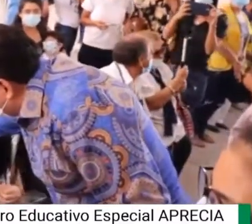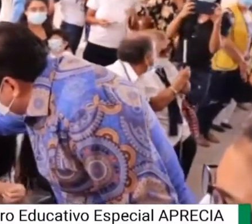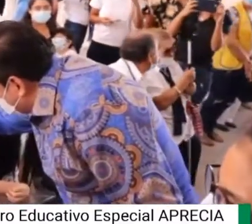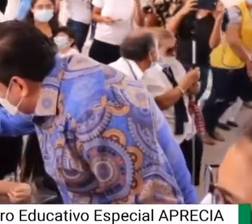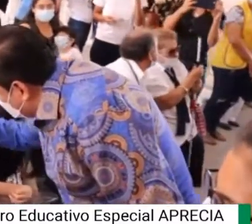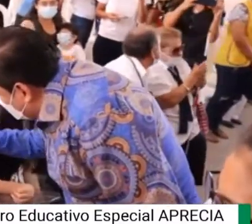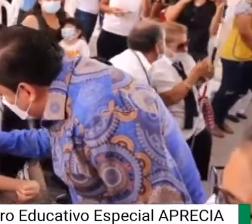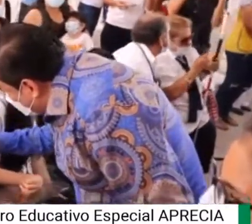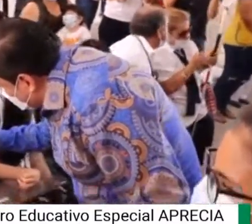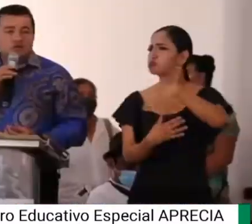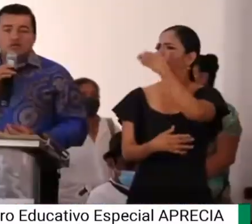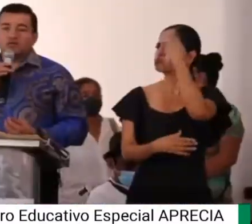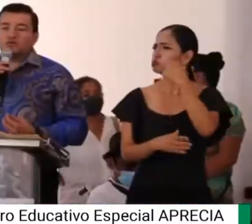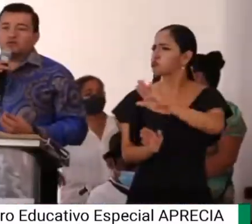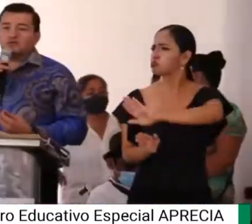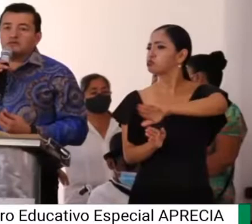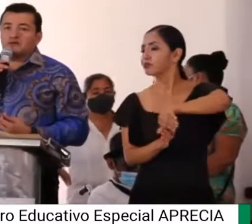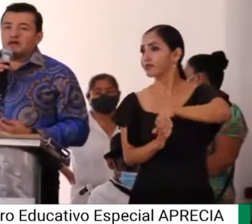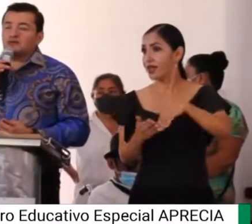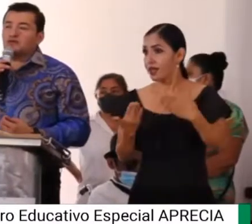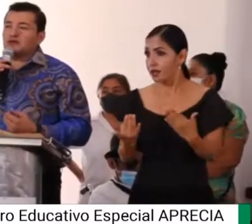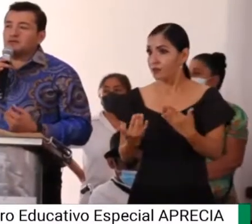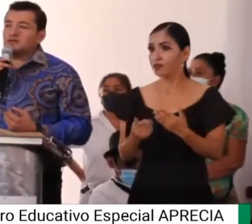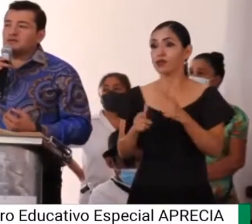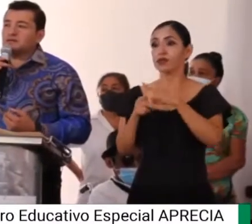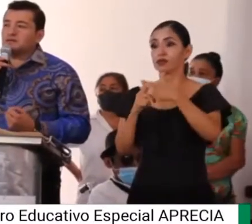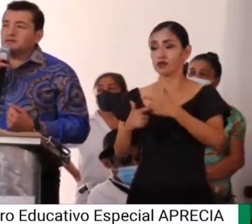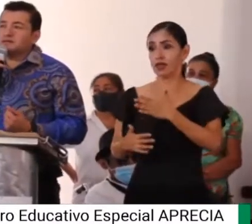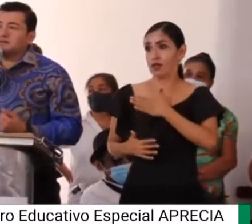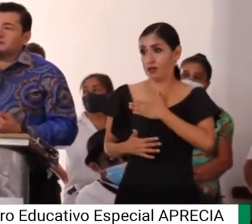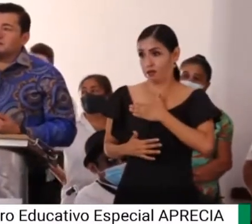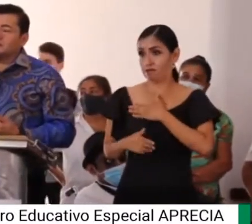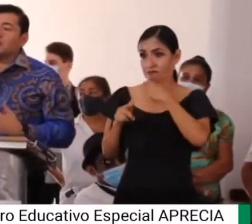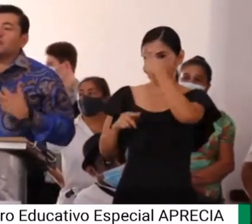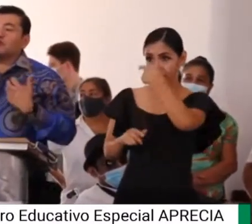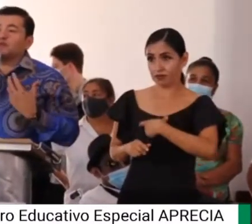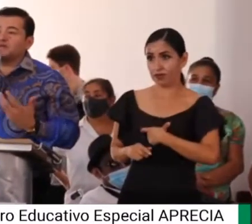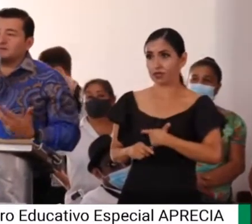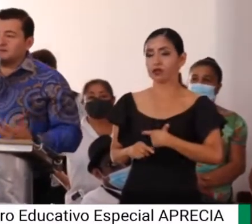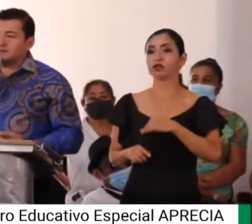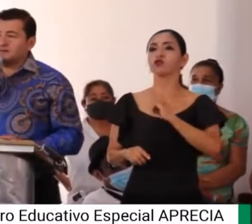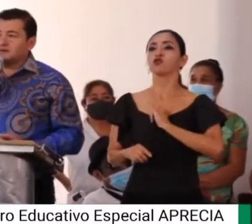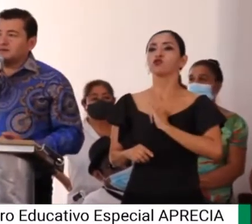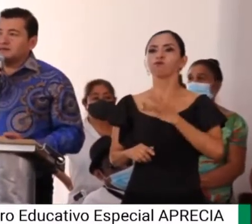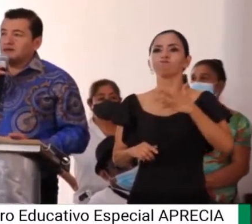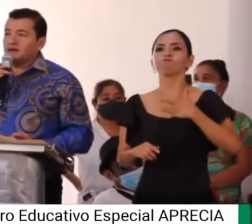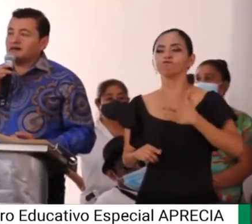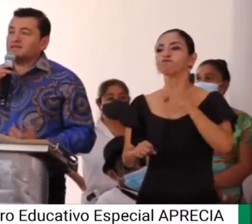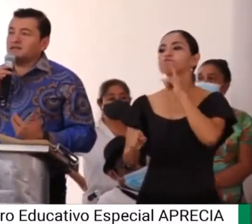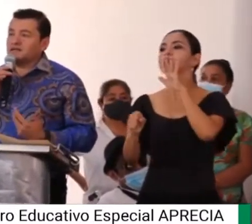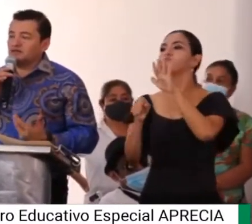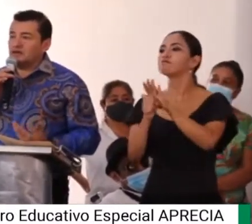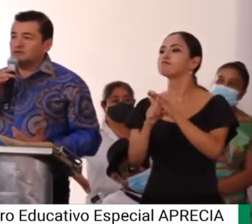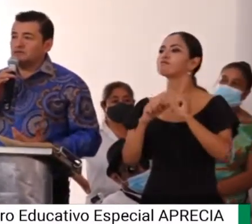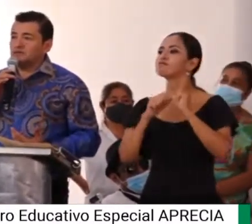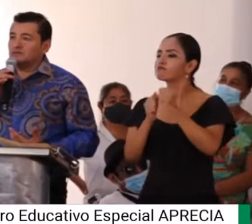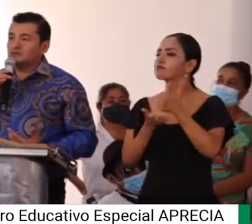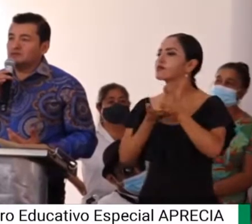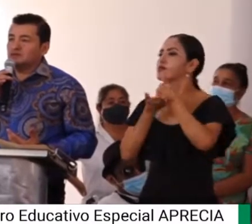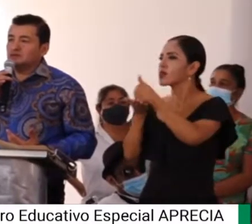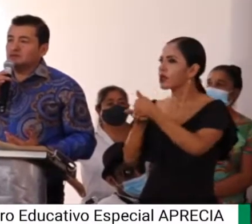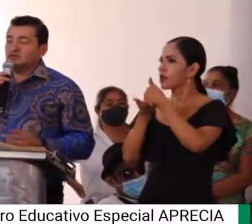olvidado. Y esto es algo que a mí me compromete a seguir